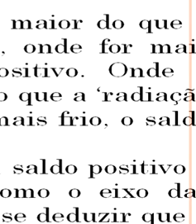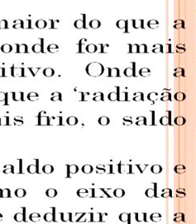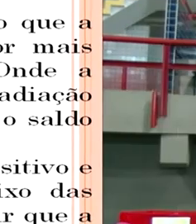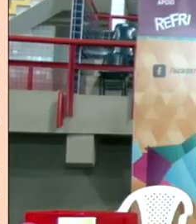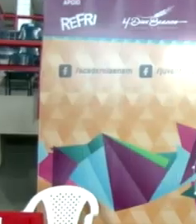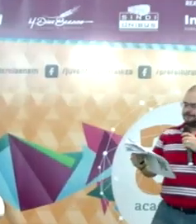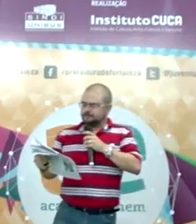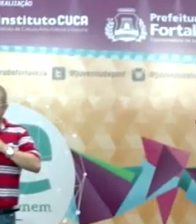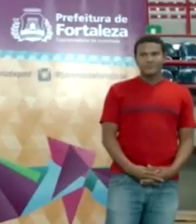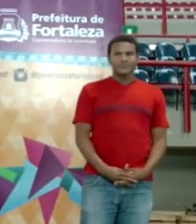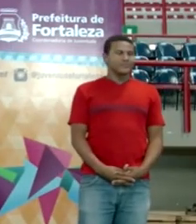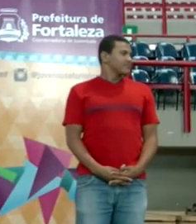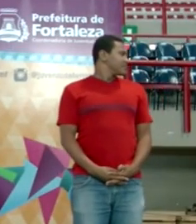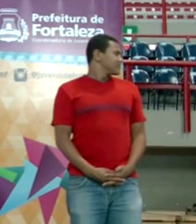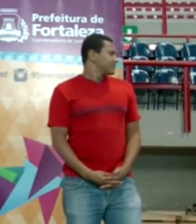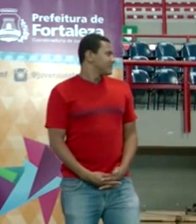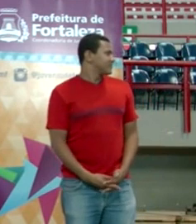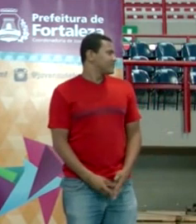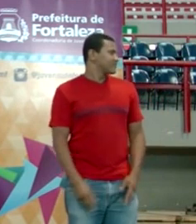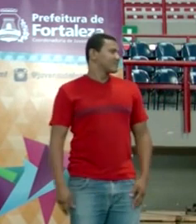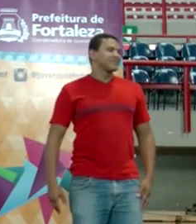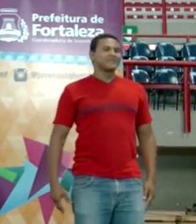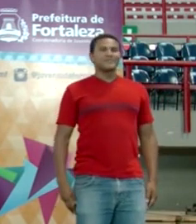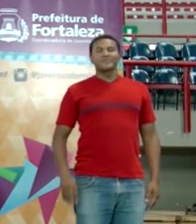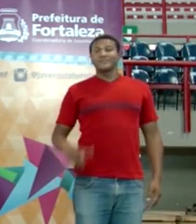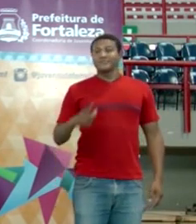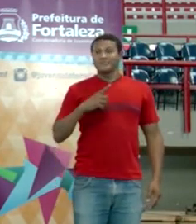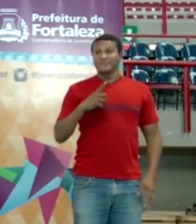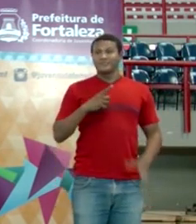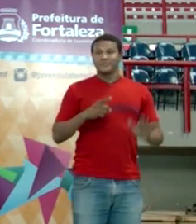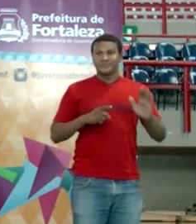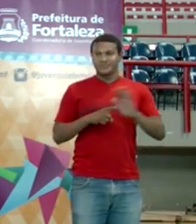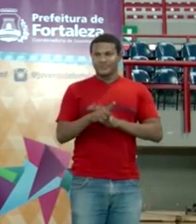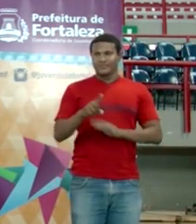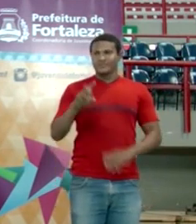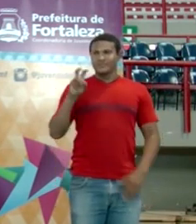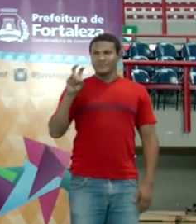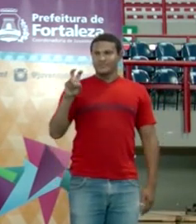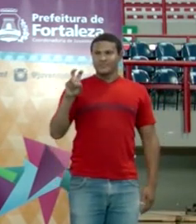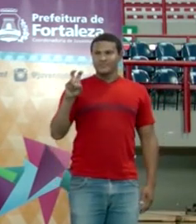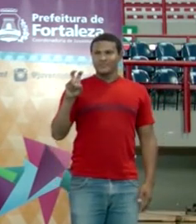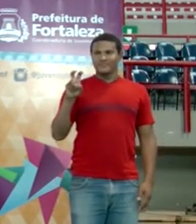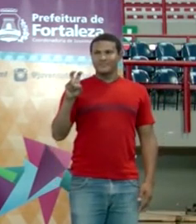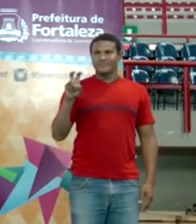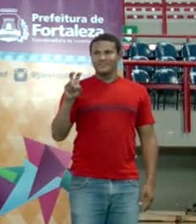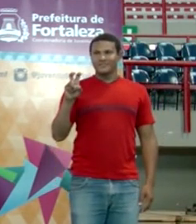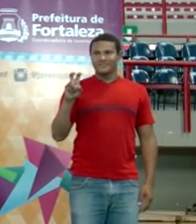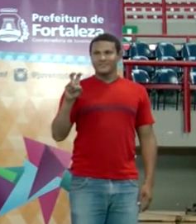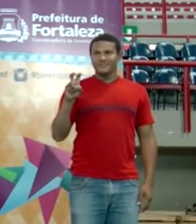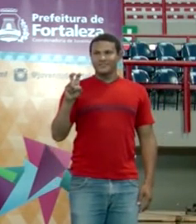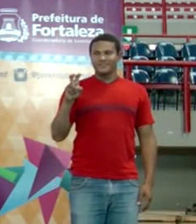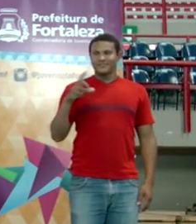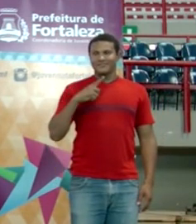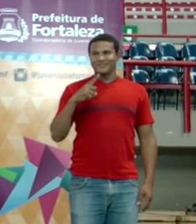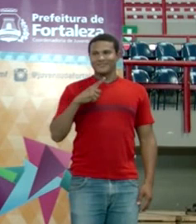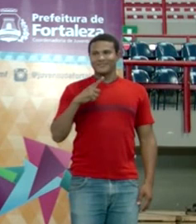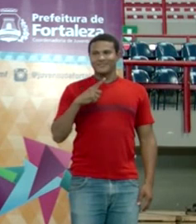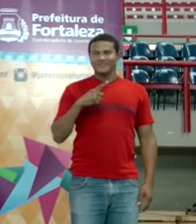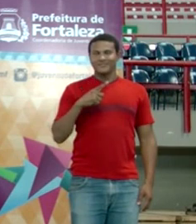Questão de número 5. A figura representa ondas. Opa, o que é uma onda,